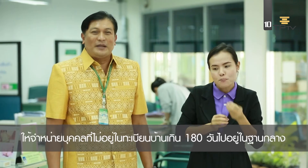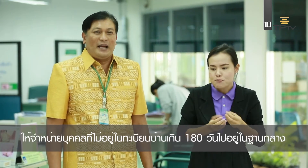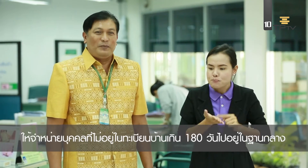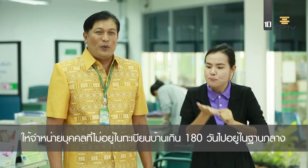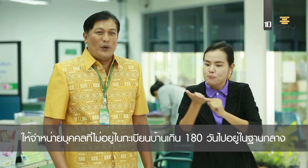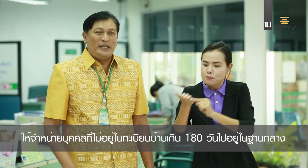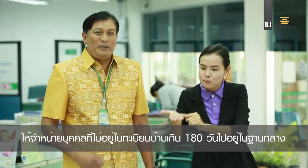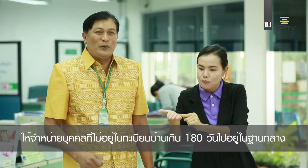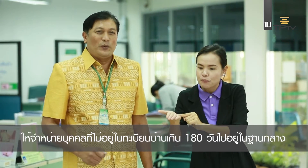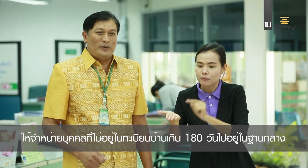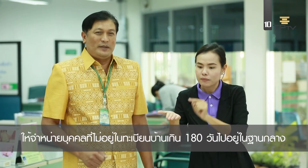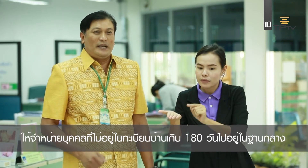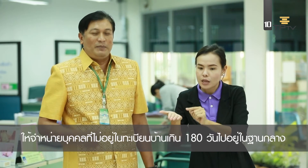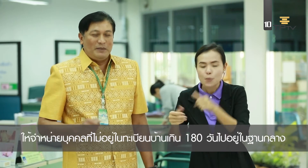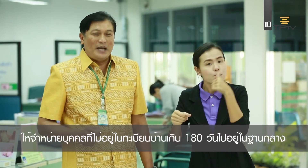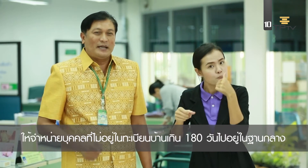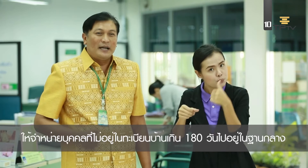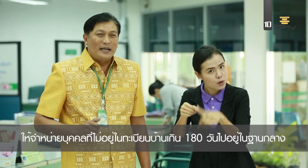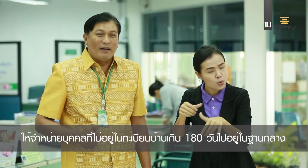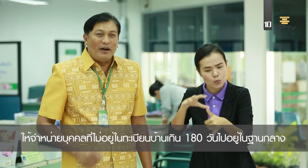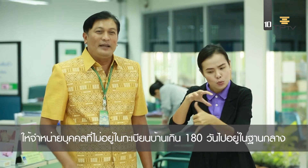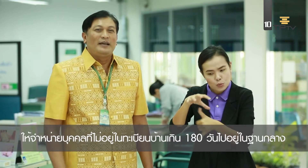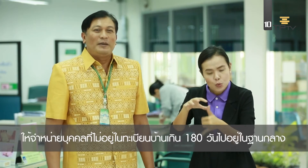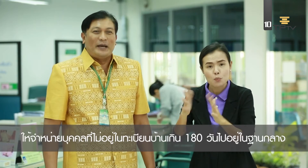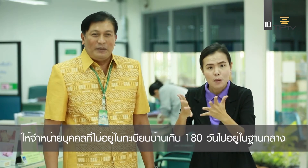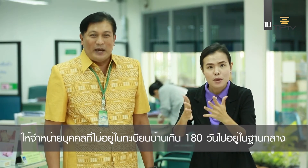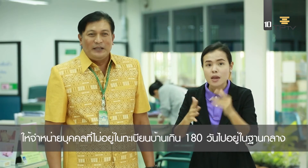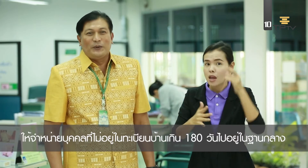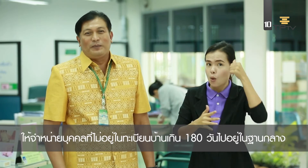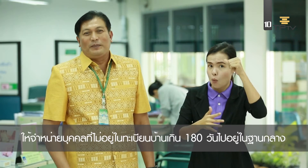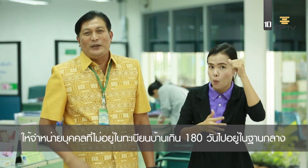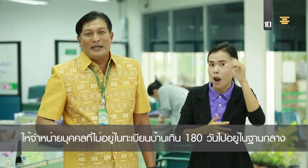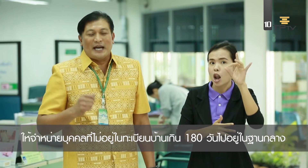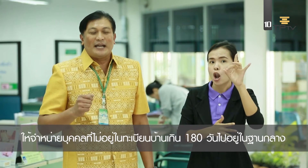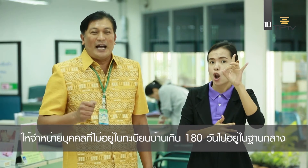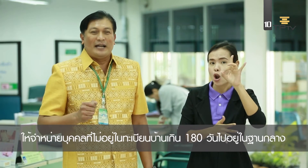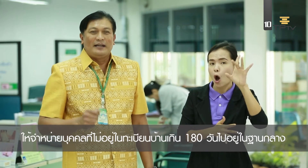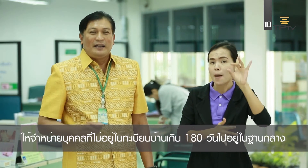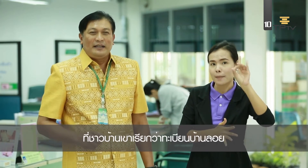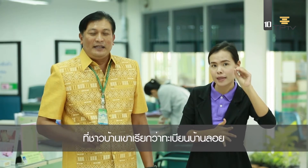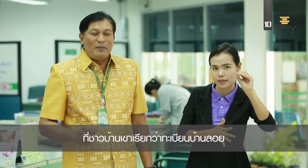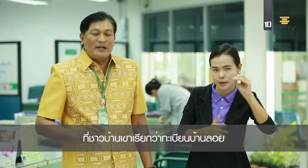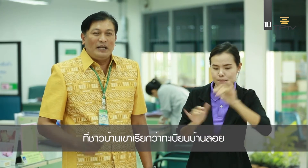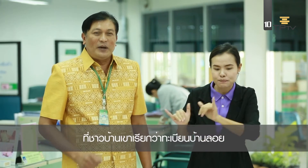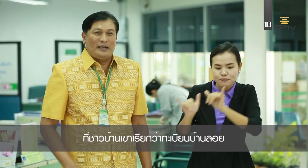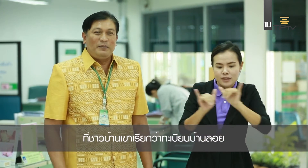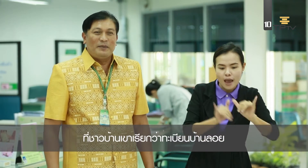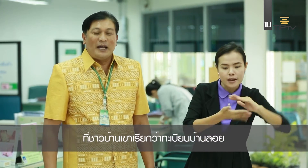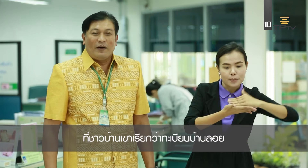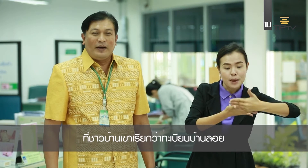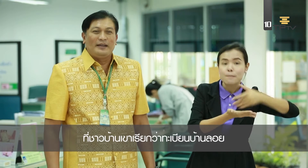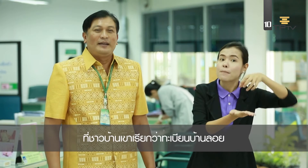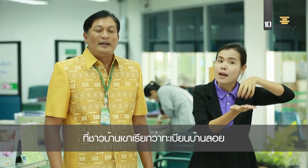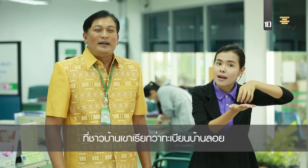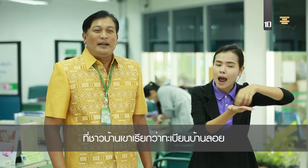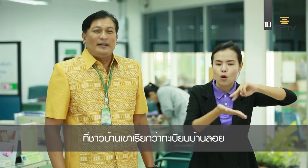ให้จำหน่ายบุคคลที่ไม่อยู่ในทะเบียนบ้านเกิน180วันอยู่ไปอยู่ในฐานกลางที่ชาวบ้านเขาเรียกว่าทะเบียนบ้าน